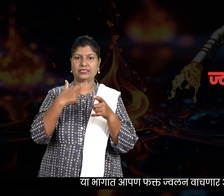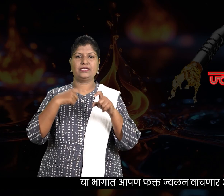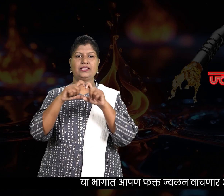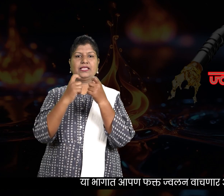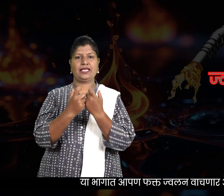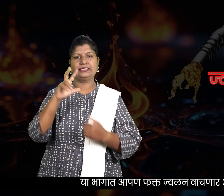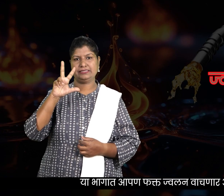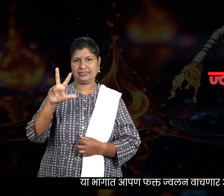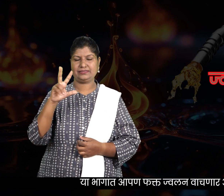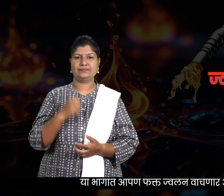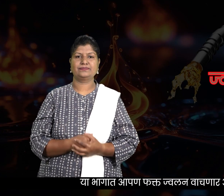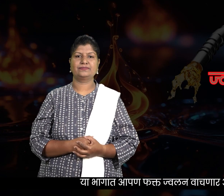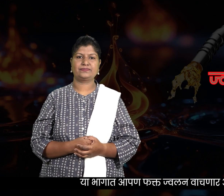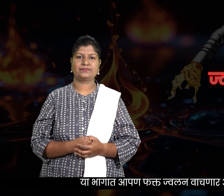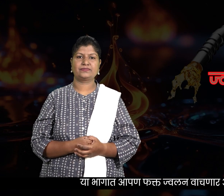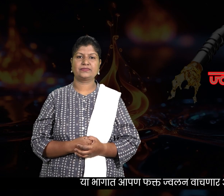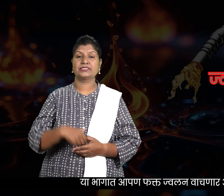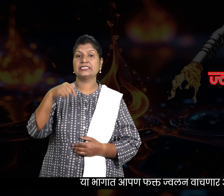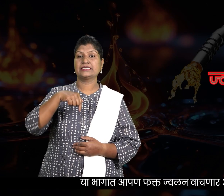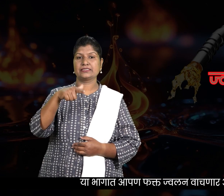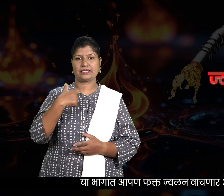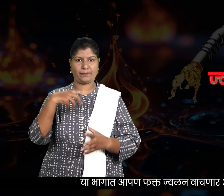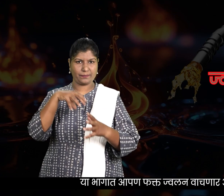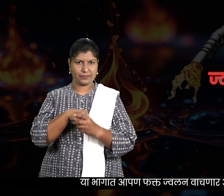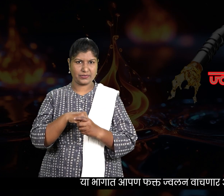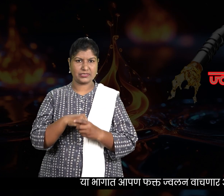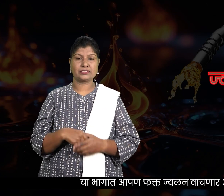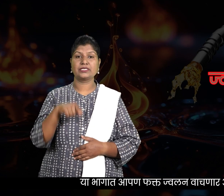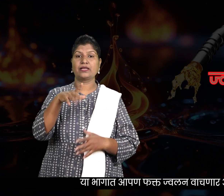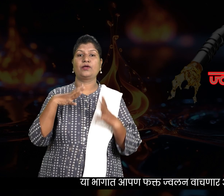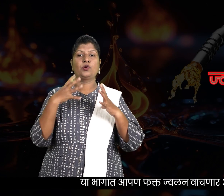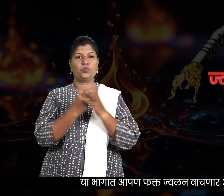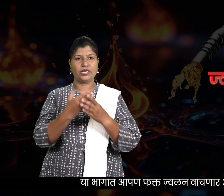या भागात आपण फक्त ज्वलन वाचणार आहोत.